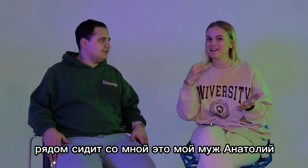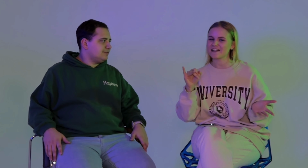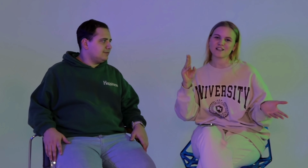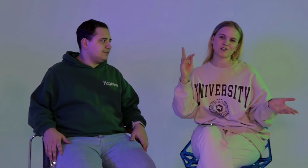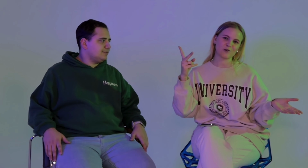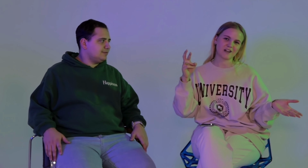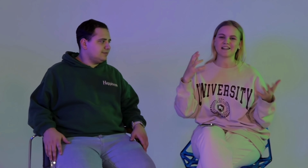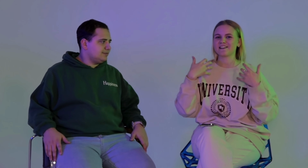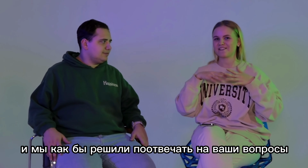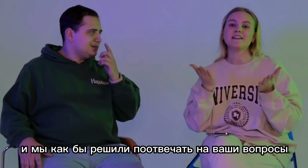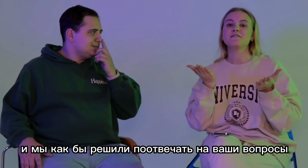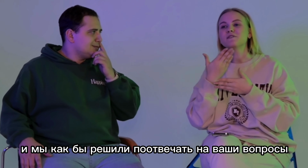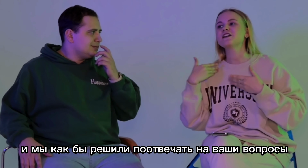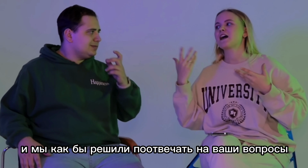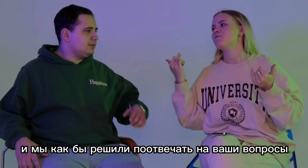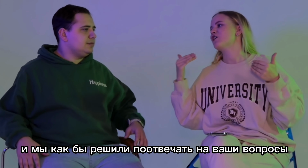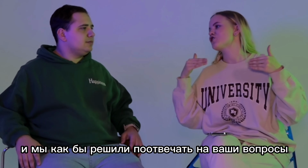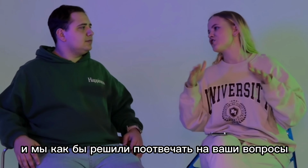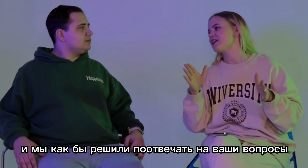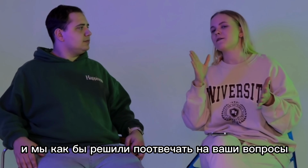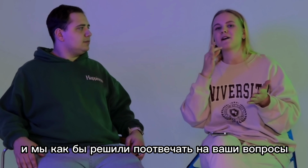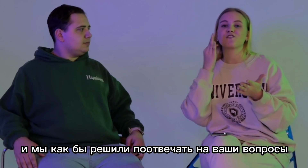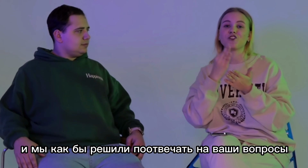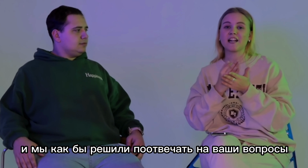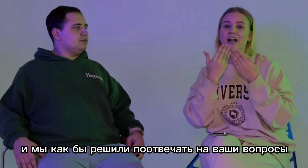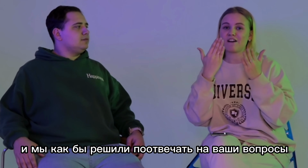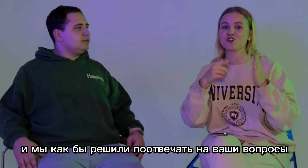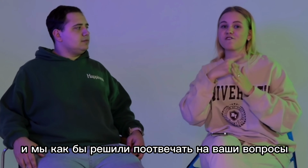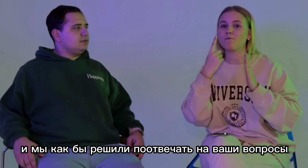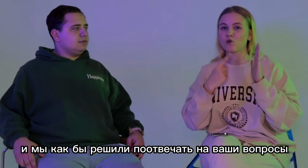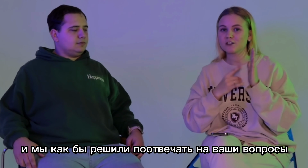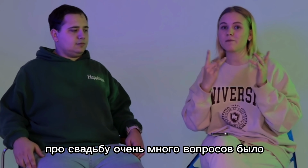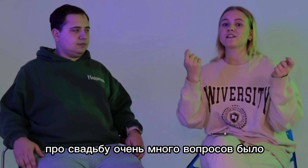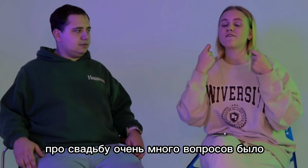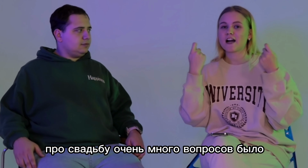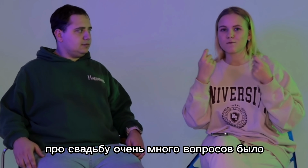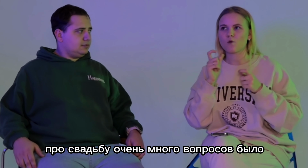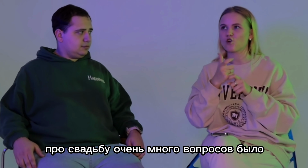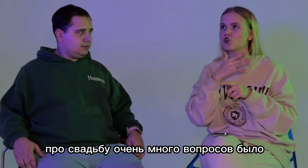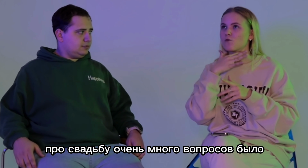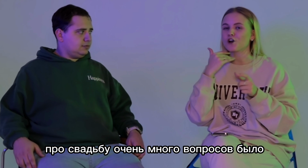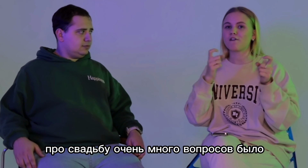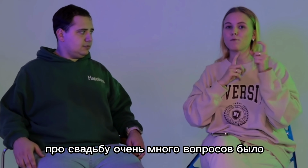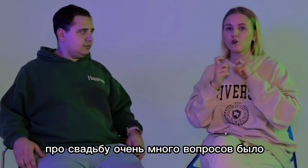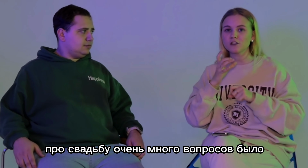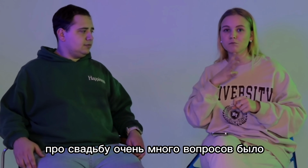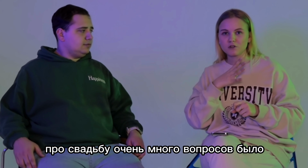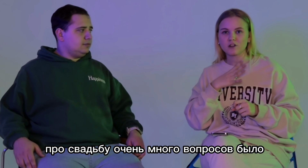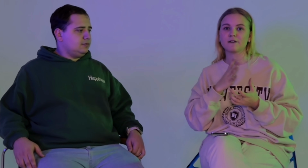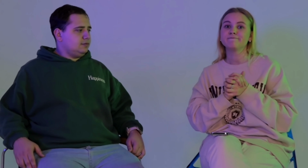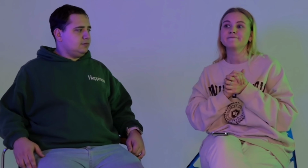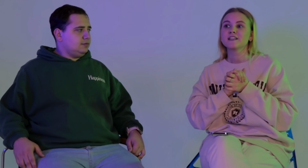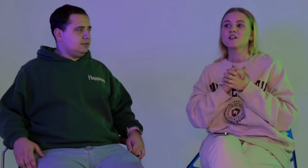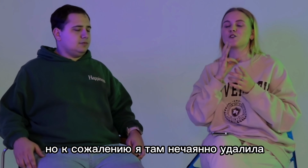Анатолий Толя. И мы как бы решили подключать на ваши вопросы про свадьбу. Очень много вопросов было, но,